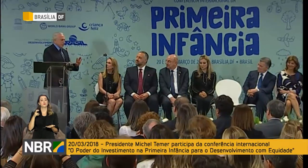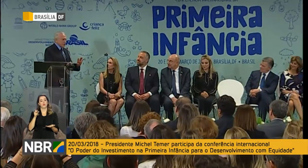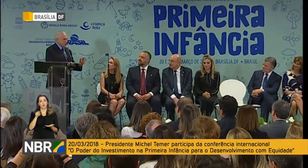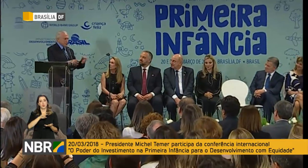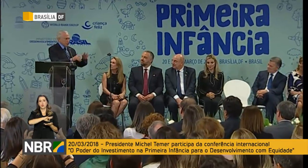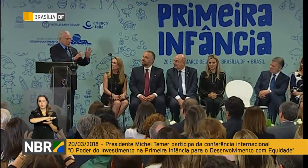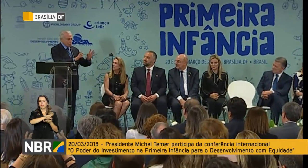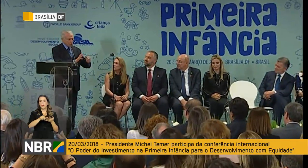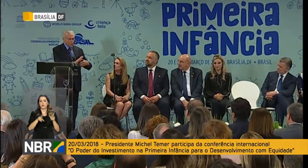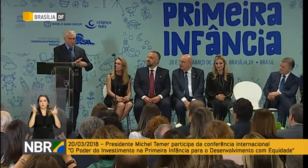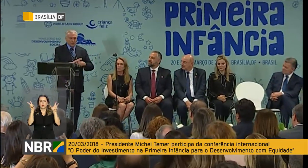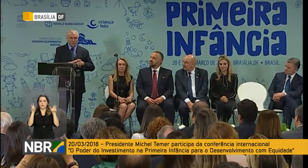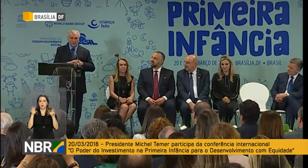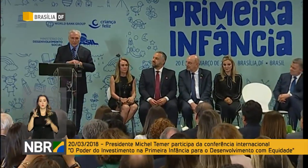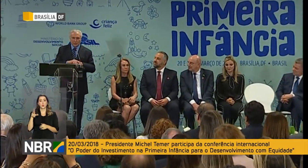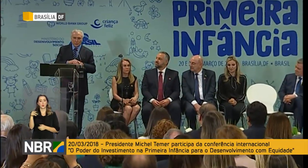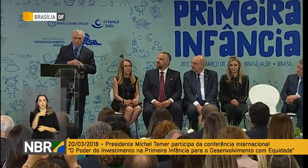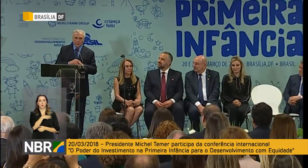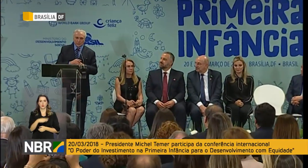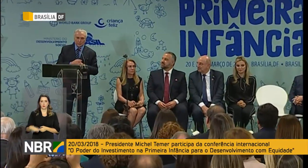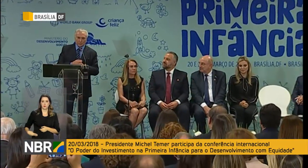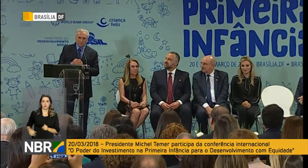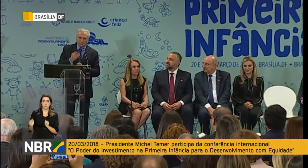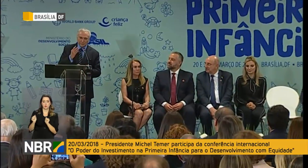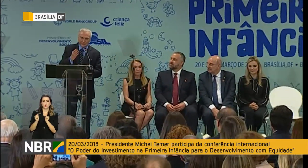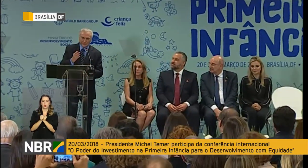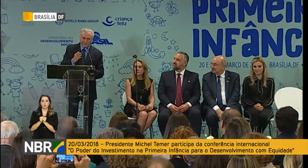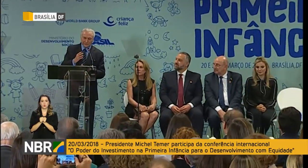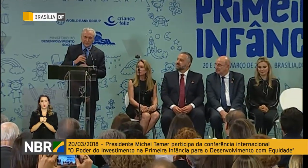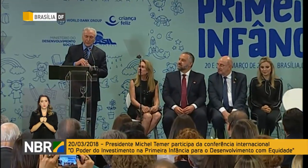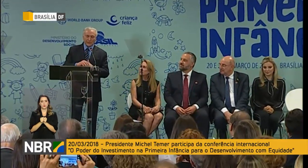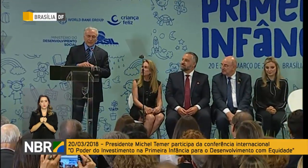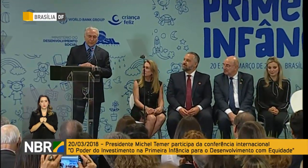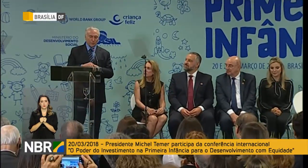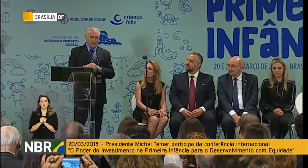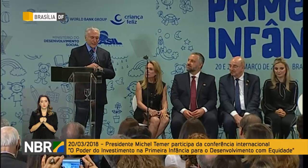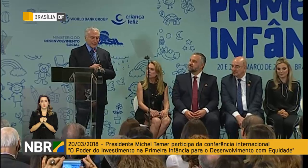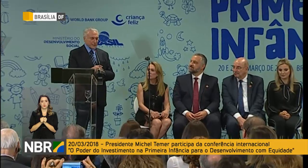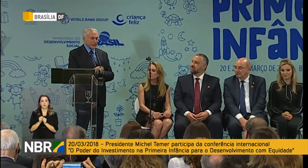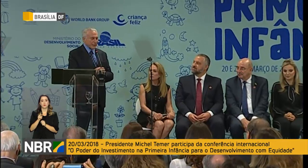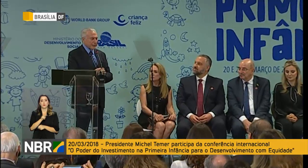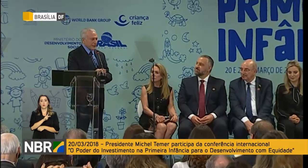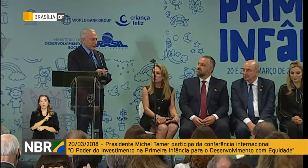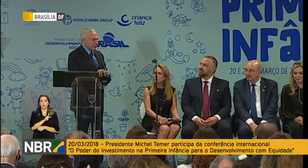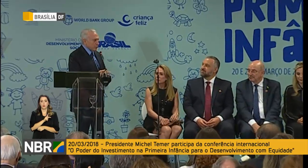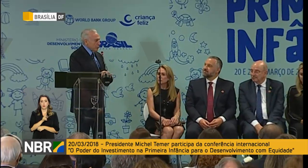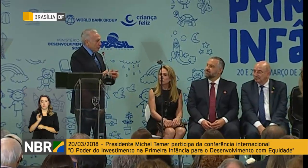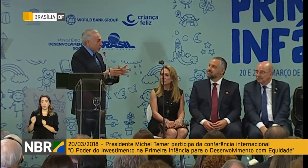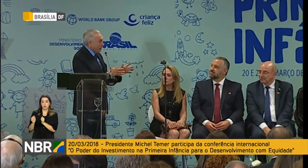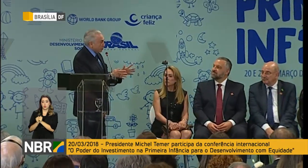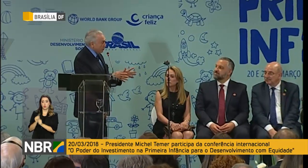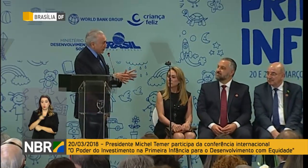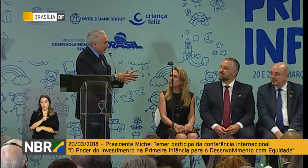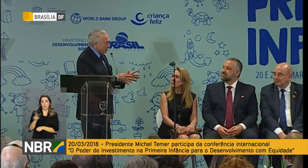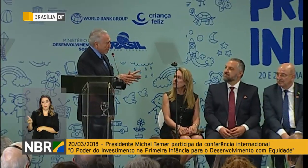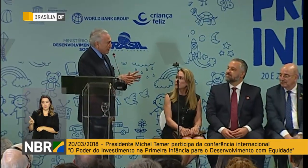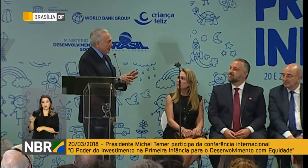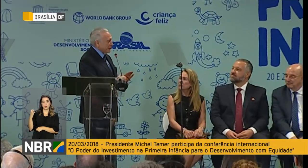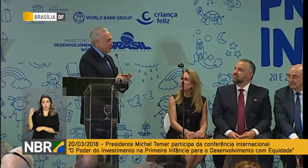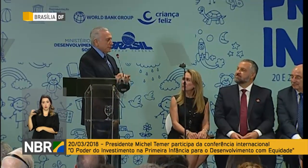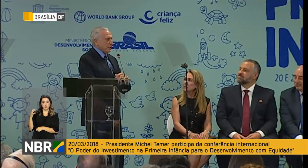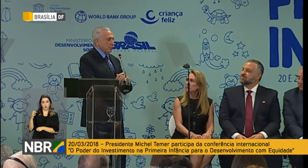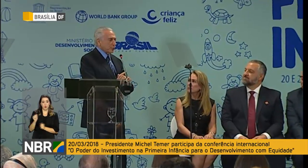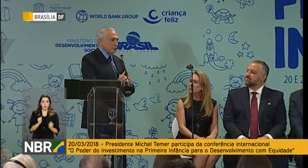vários temas, os ministros todos que acompanham Sua Excelência, o presidente da Colômbia, os nossos